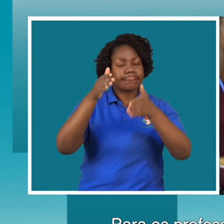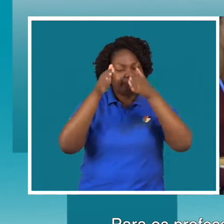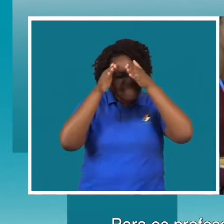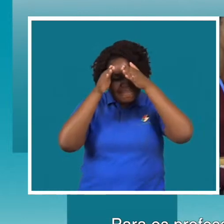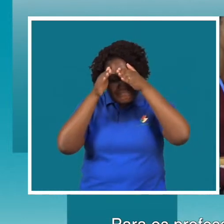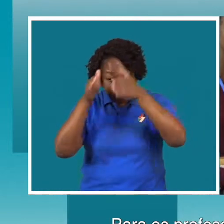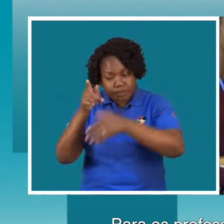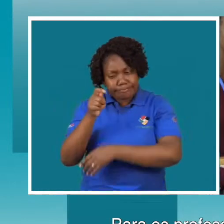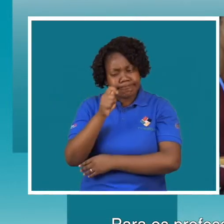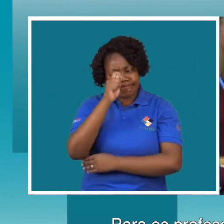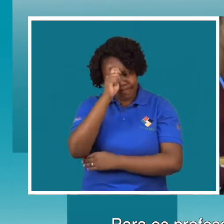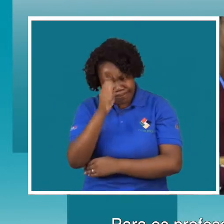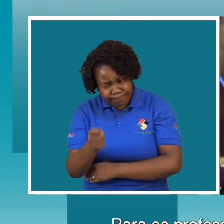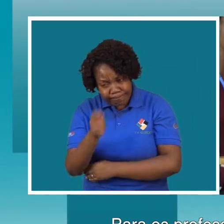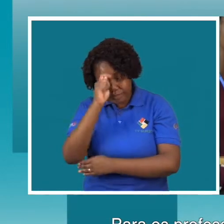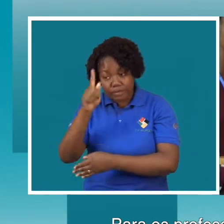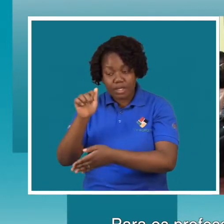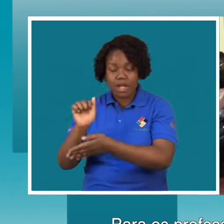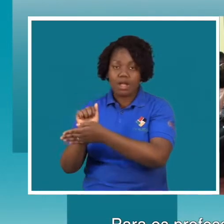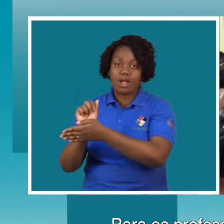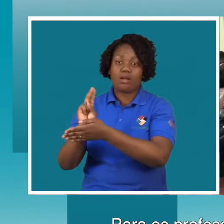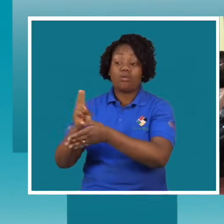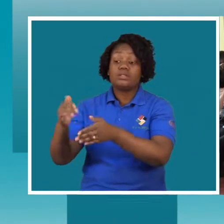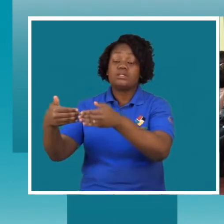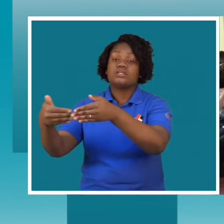alunos valorizem as vagas disponíveis.